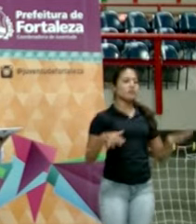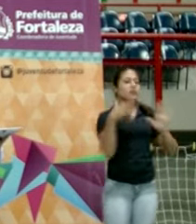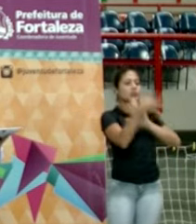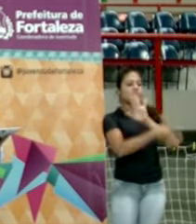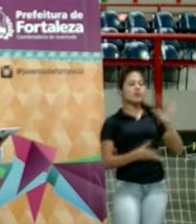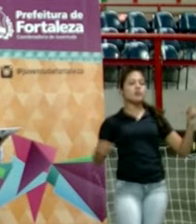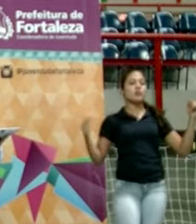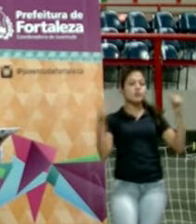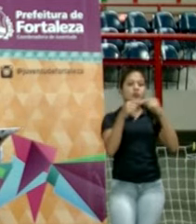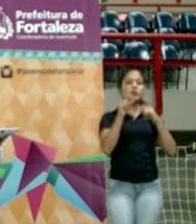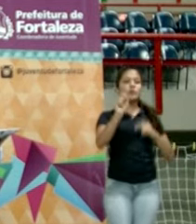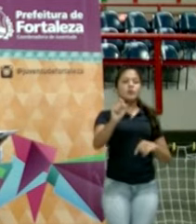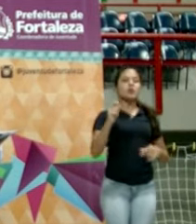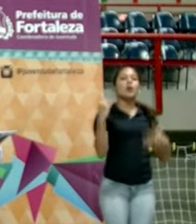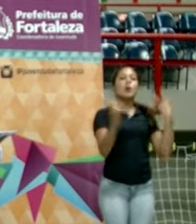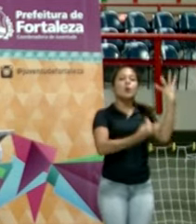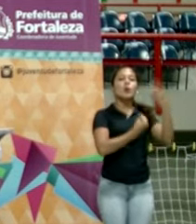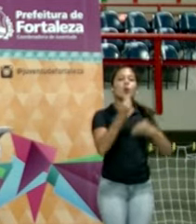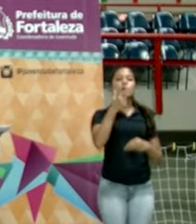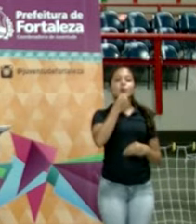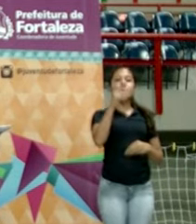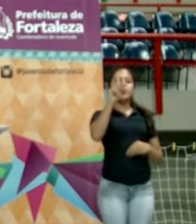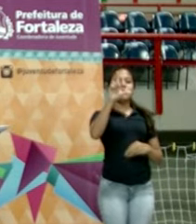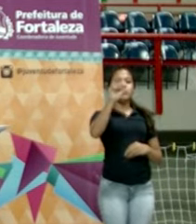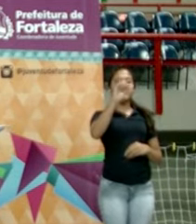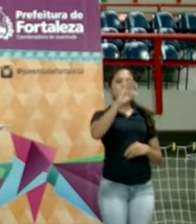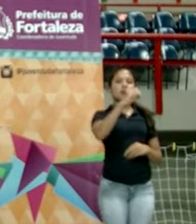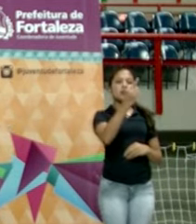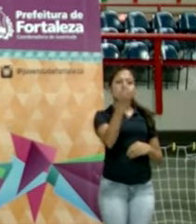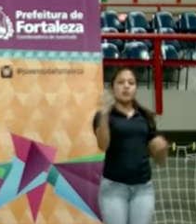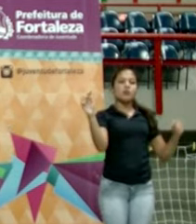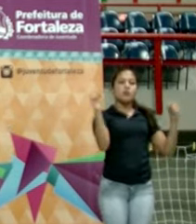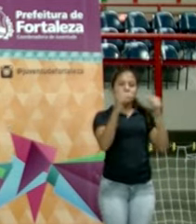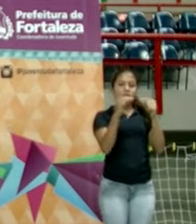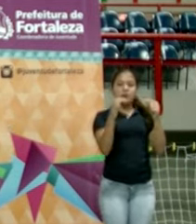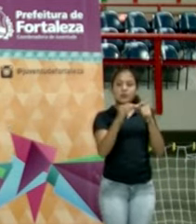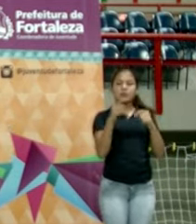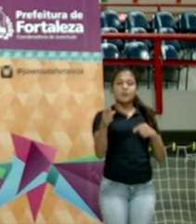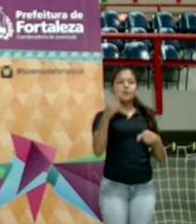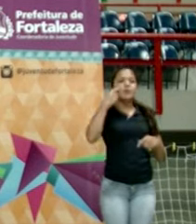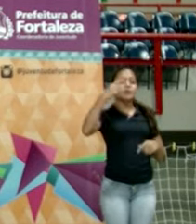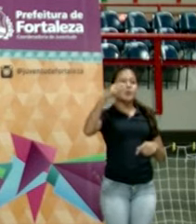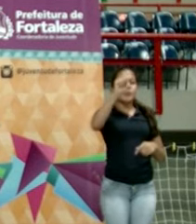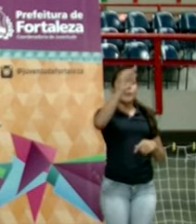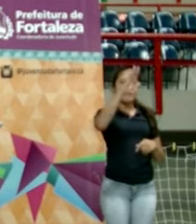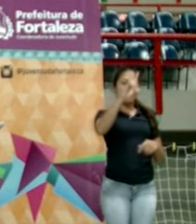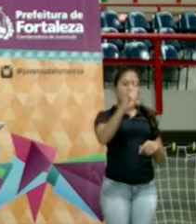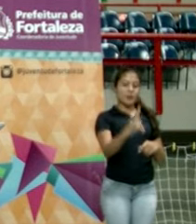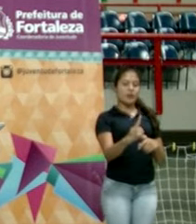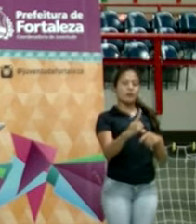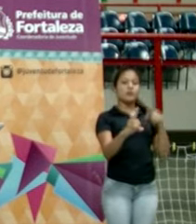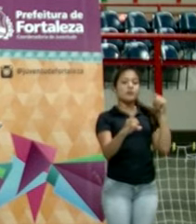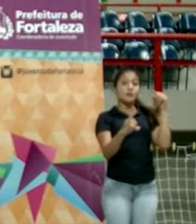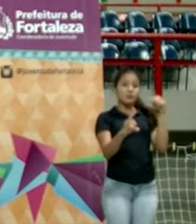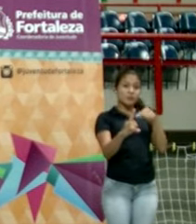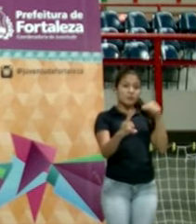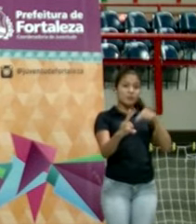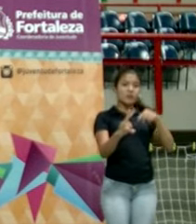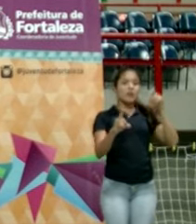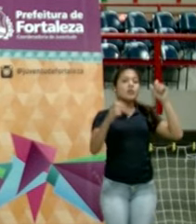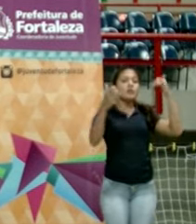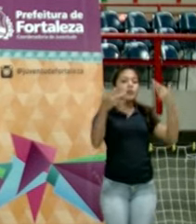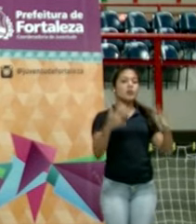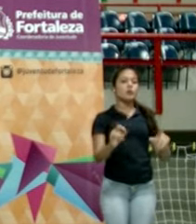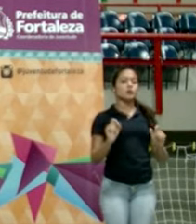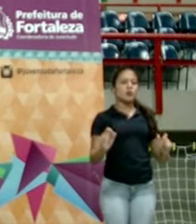como é que o Platão se situa diante dessa relação? Olha o que vai dizer aí a letra D, afirmando que a razão